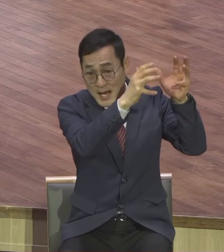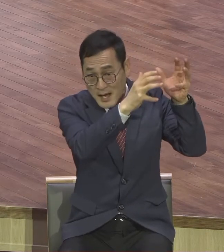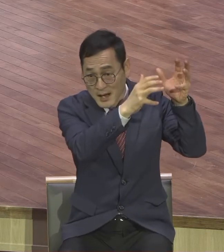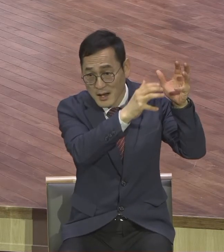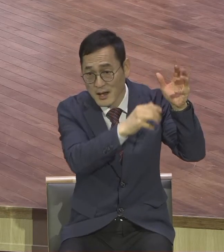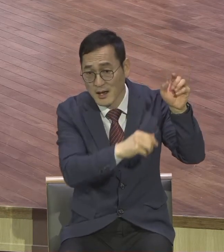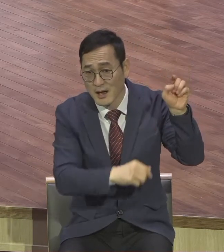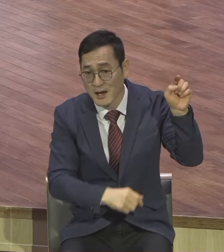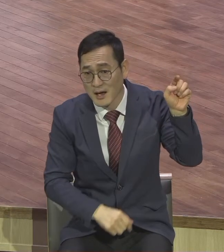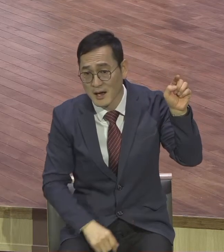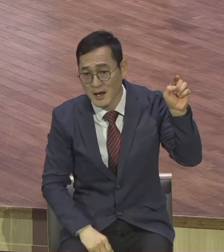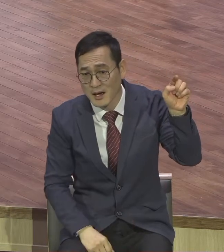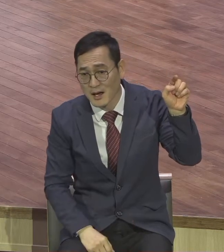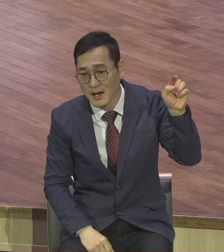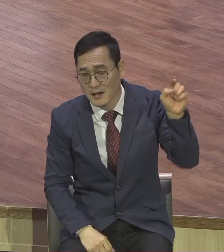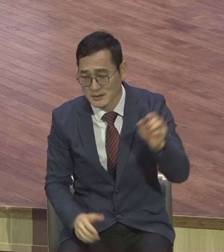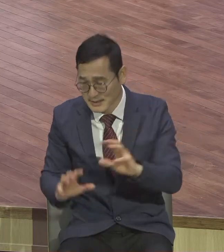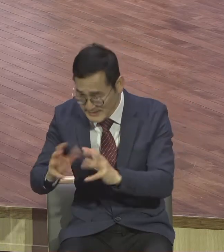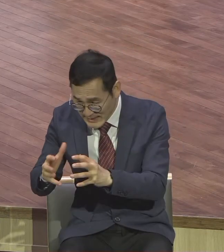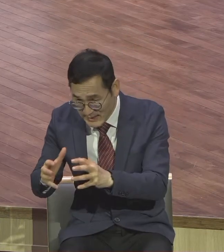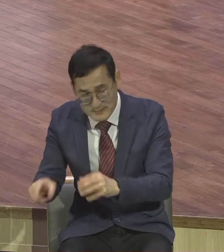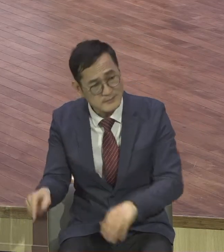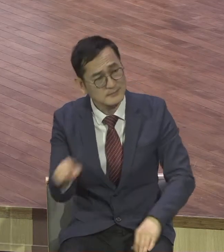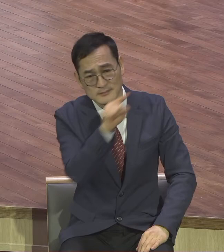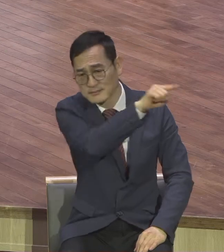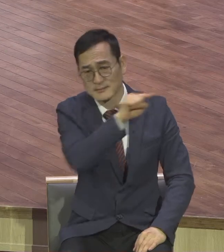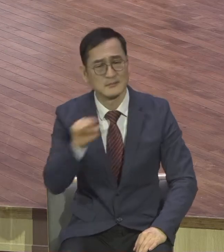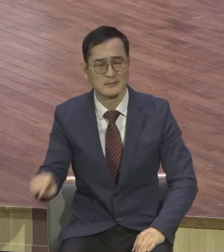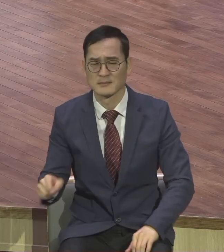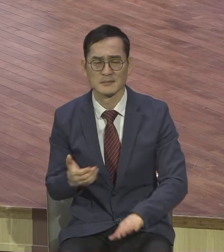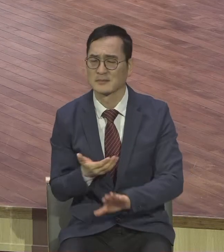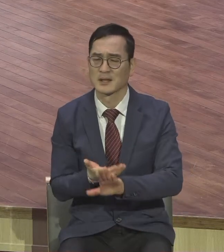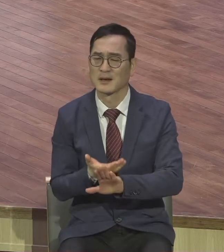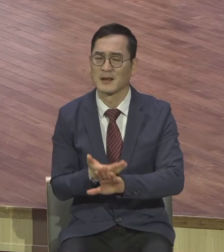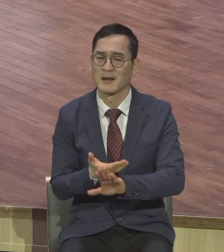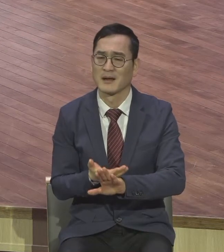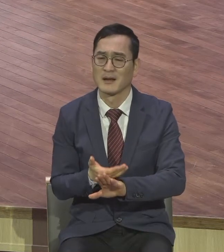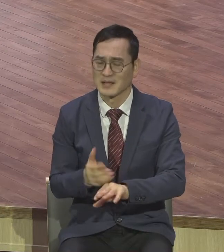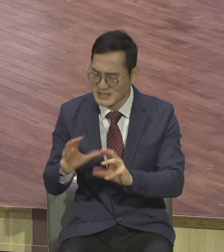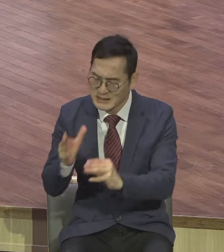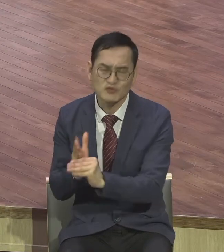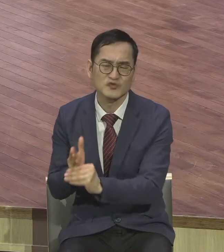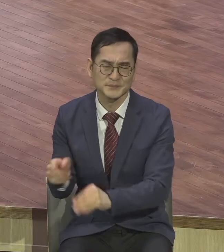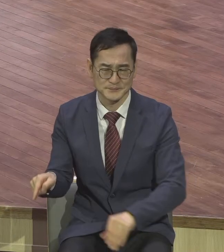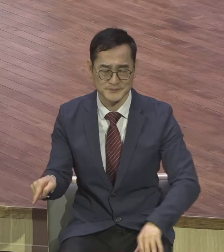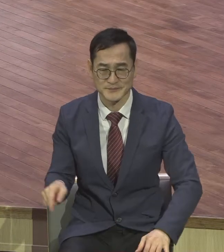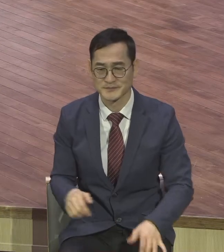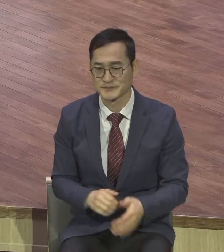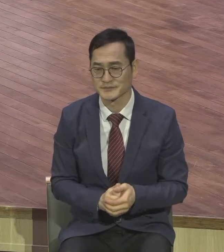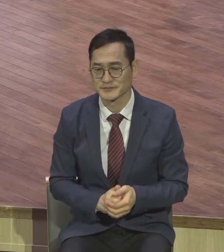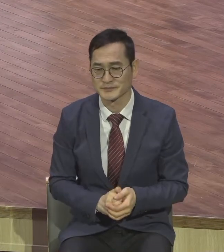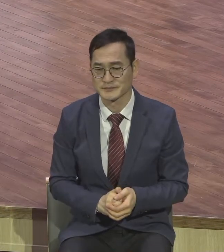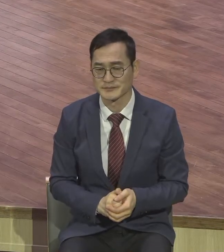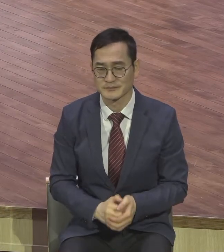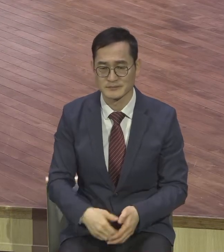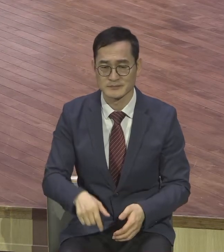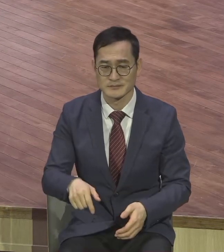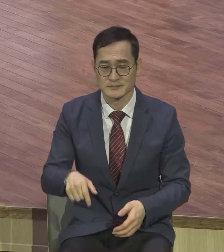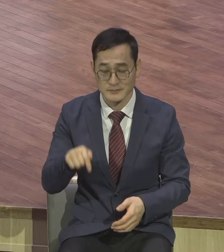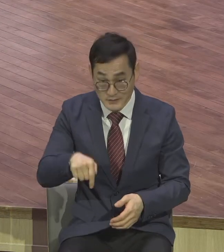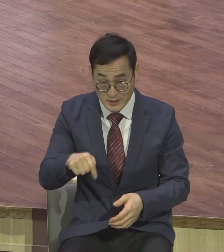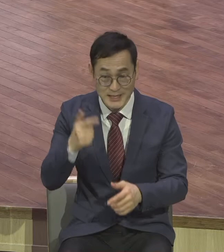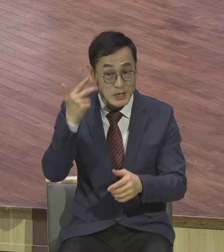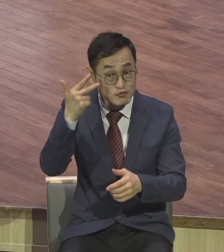하나님 나라 원리와 세상의 원리 우리가 세상 살다 보니까 이 일주일에 한 번 뭐 한두 번 교회에 나올 것